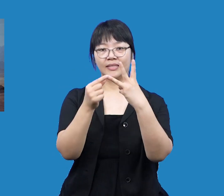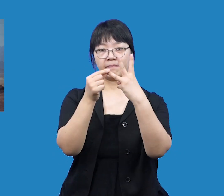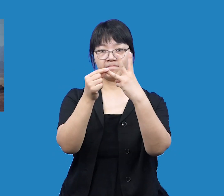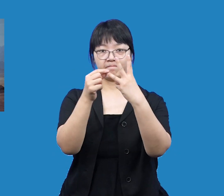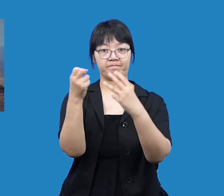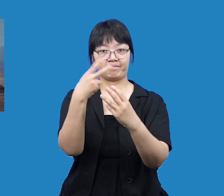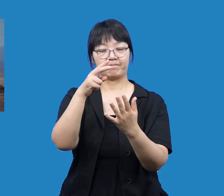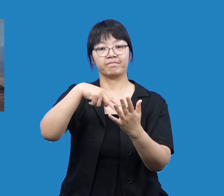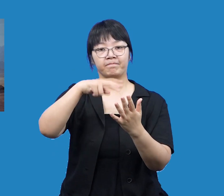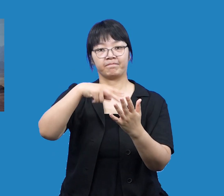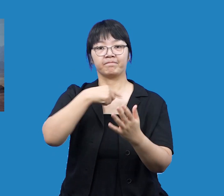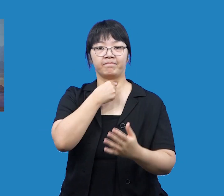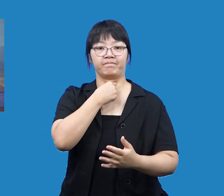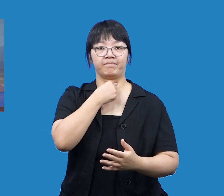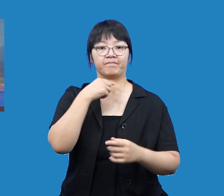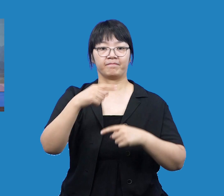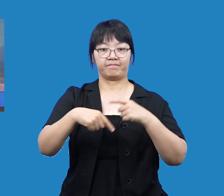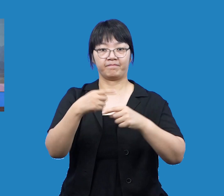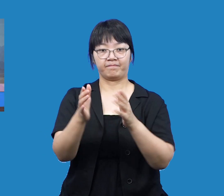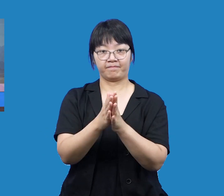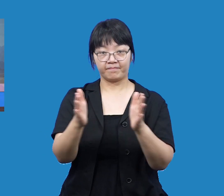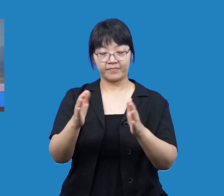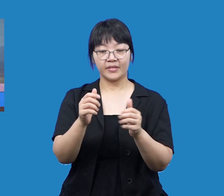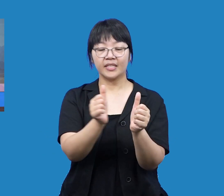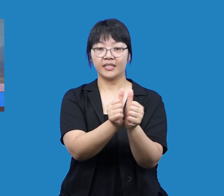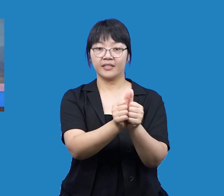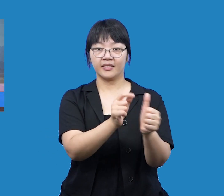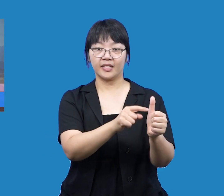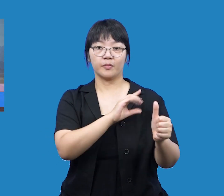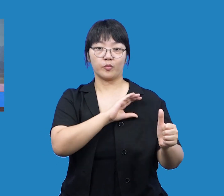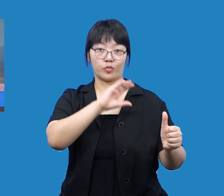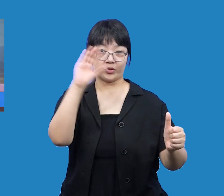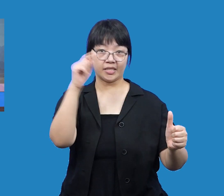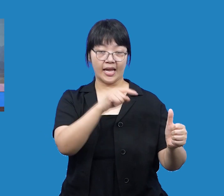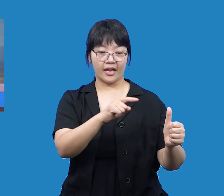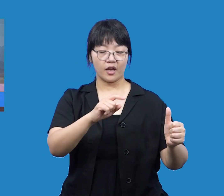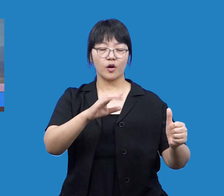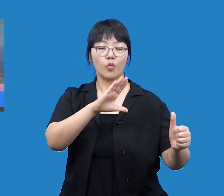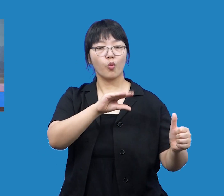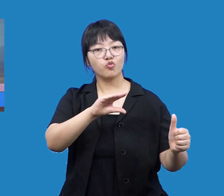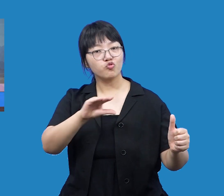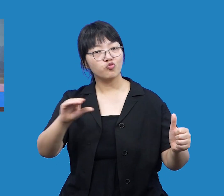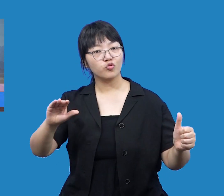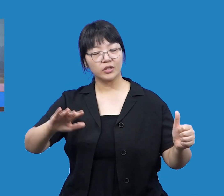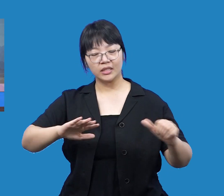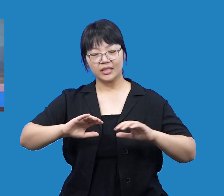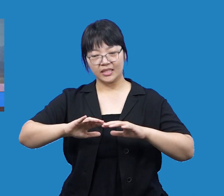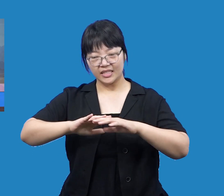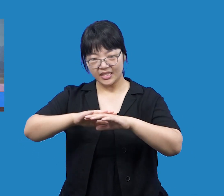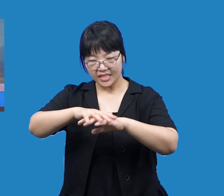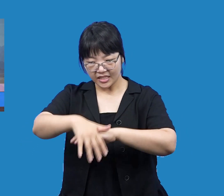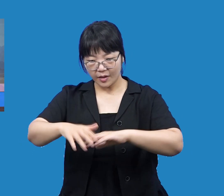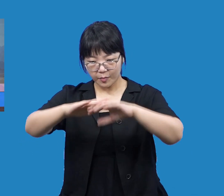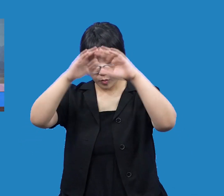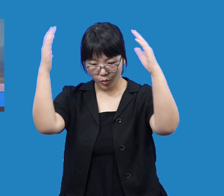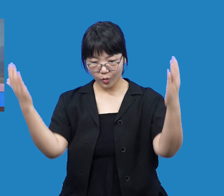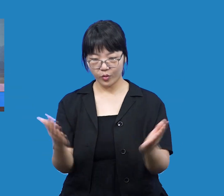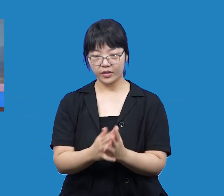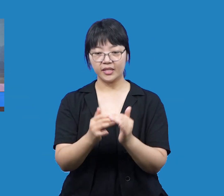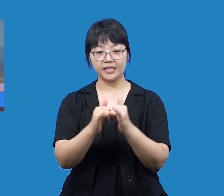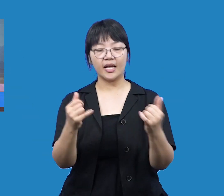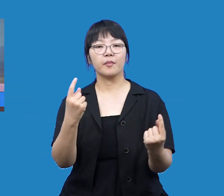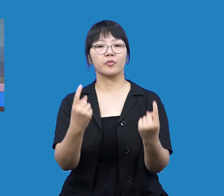읽습니다. 3절 다시요. 시작. 이 사람 모세는 온유함이 지면의 모든